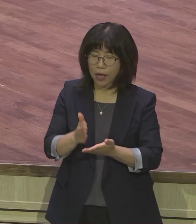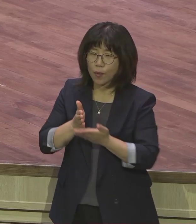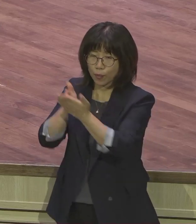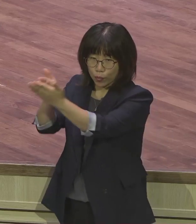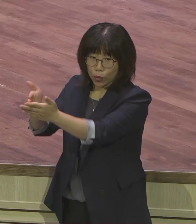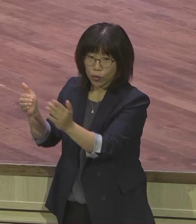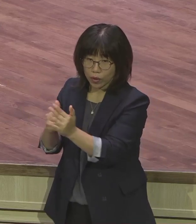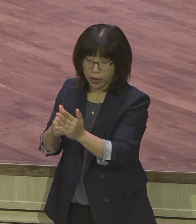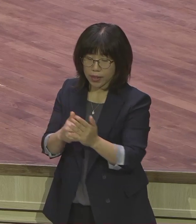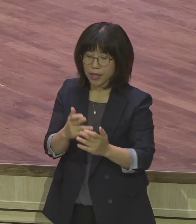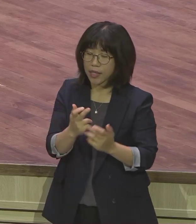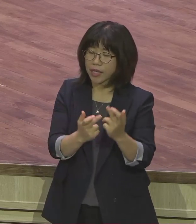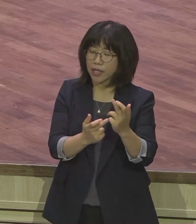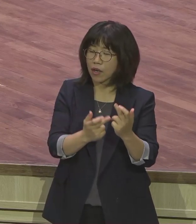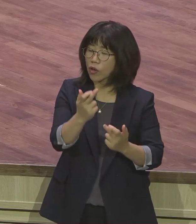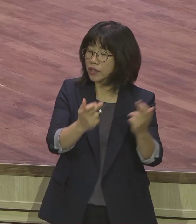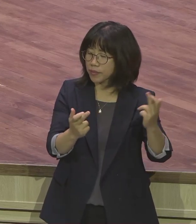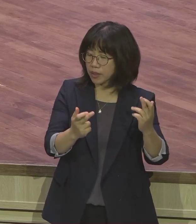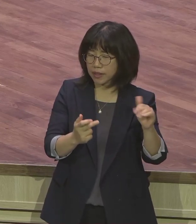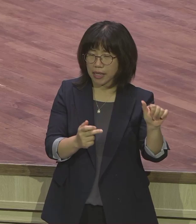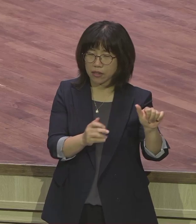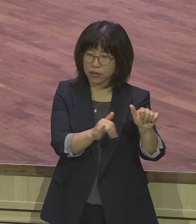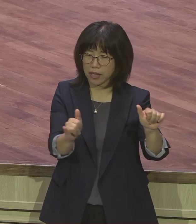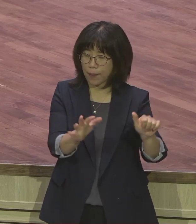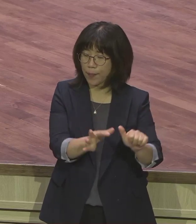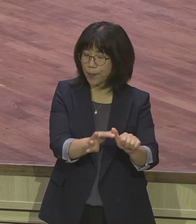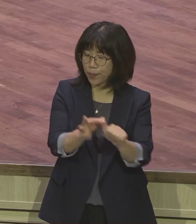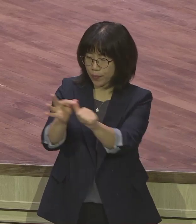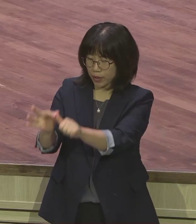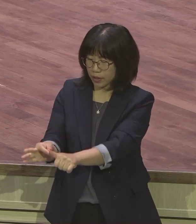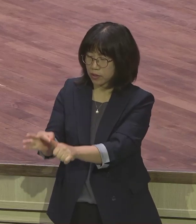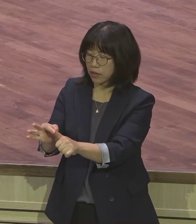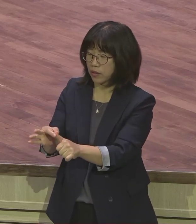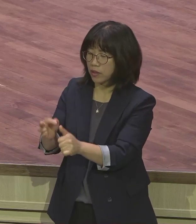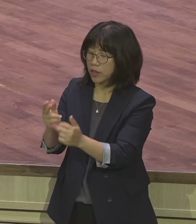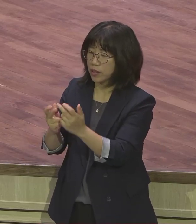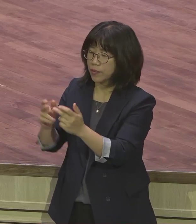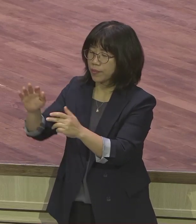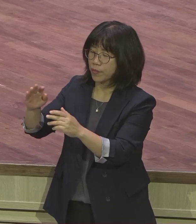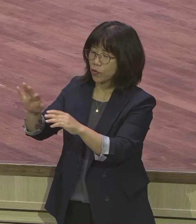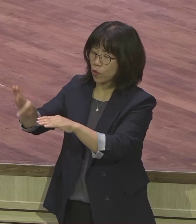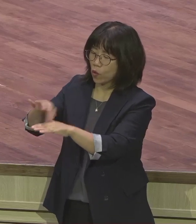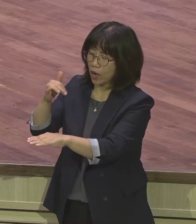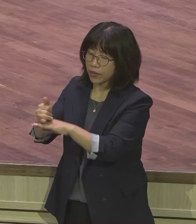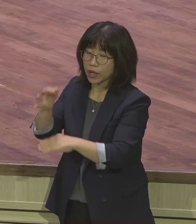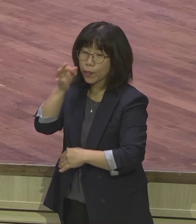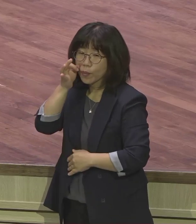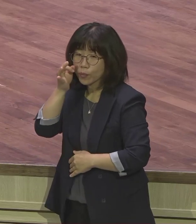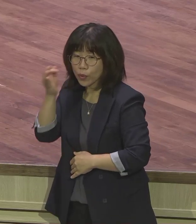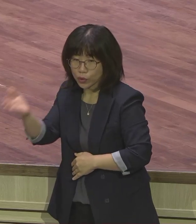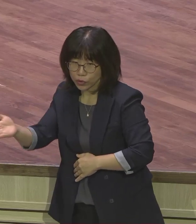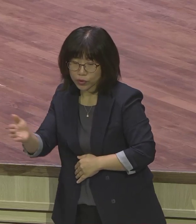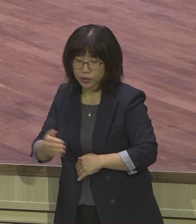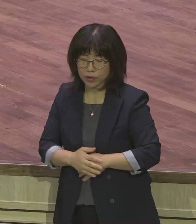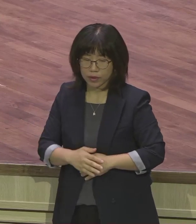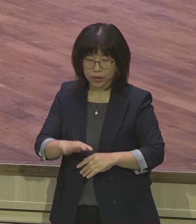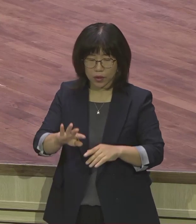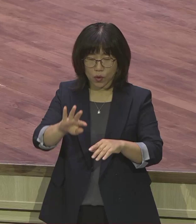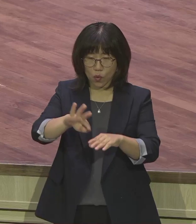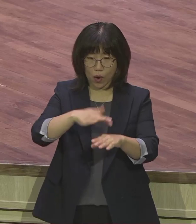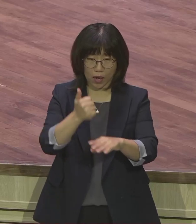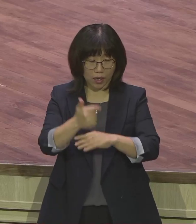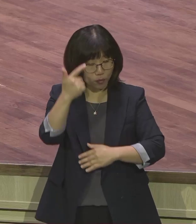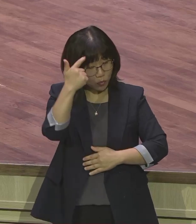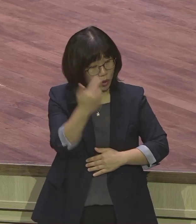바로 왕 앞에 그렇게 세웁니다 이때 바로가 형들에게 묻습니다 성읍이 무엇이냐라고 물었는데